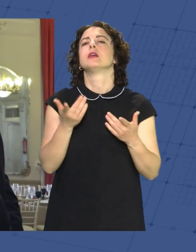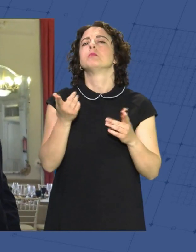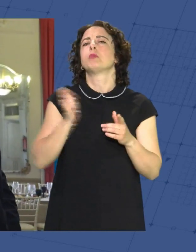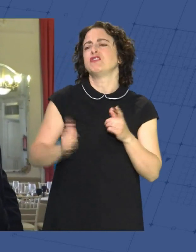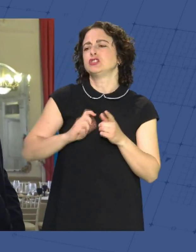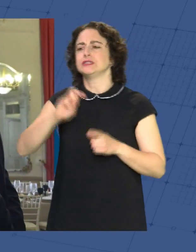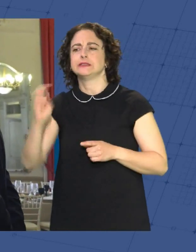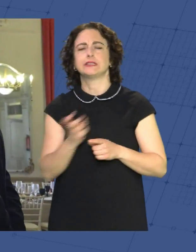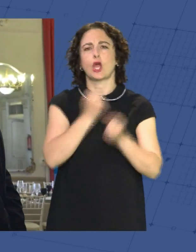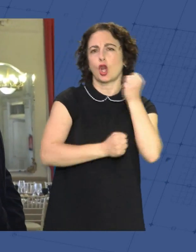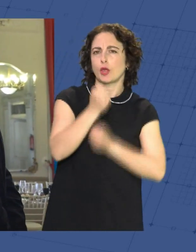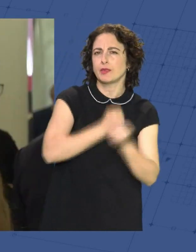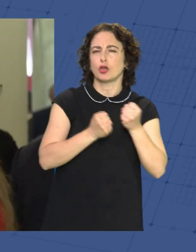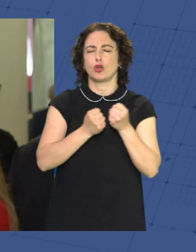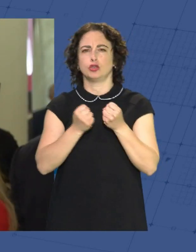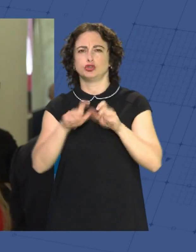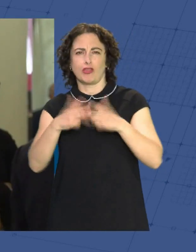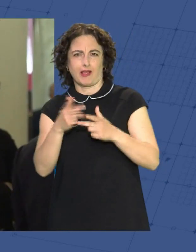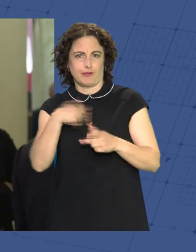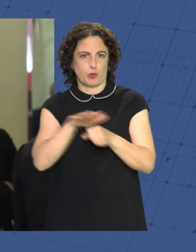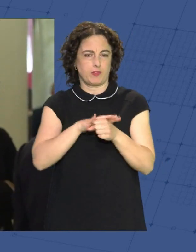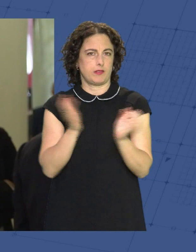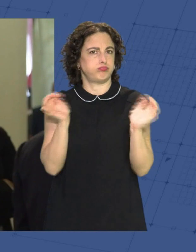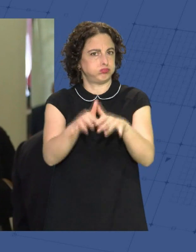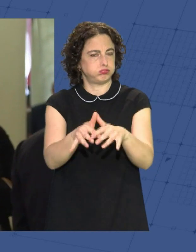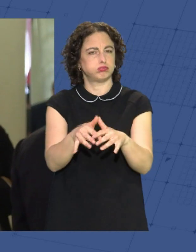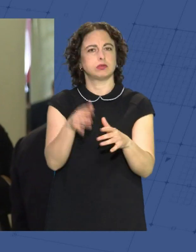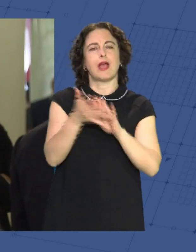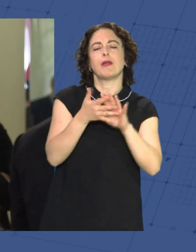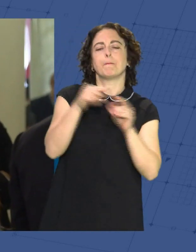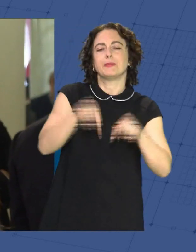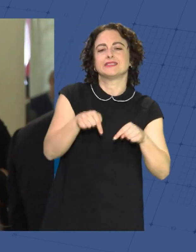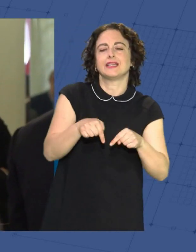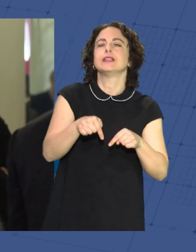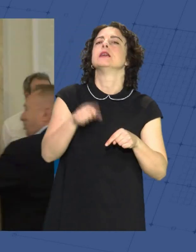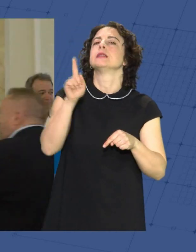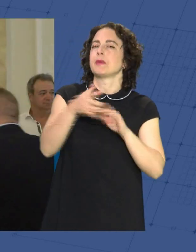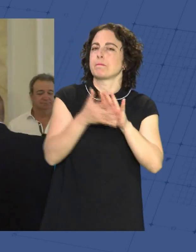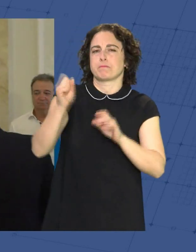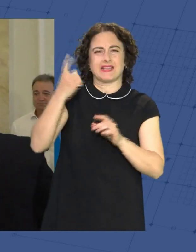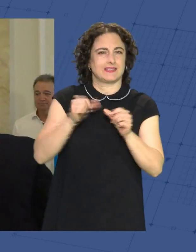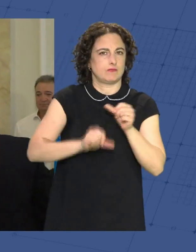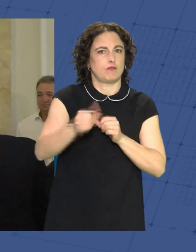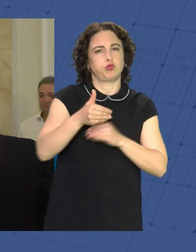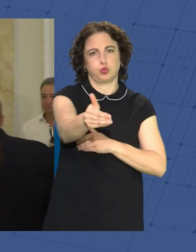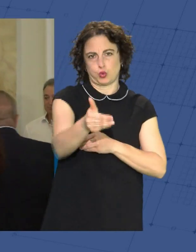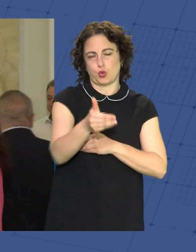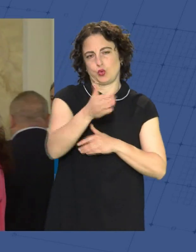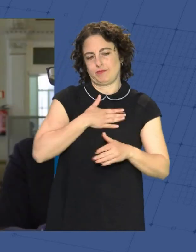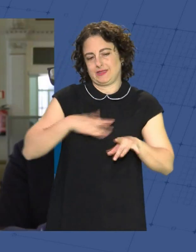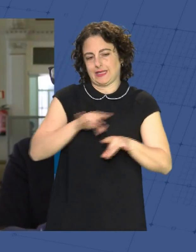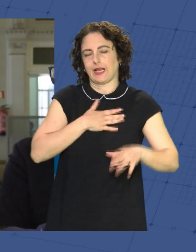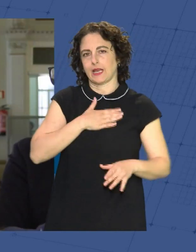de ámbitos económicos y sociales de la provincia para hablar del presente pero sobre todo del futuro de nuestra tierra.